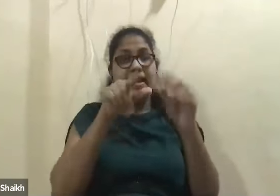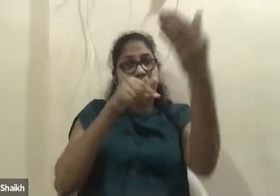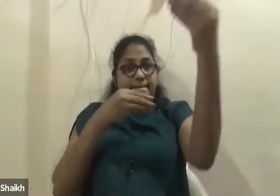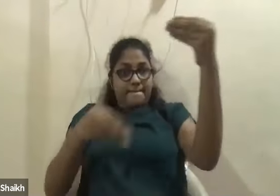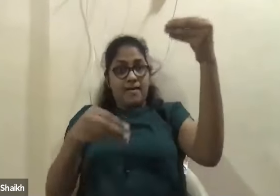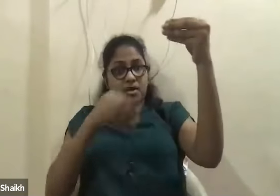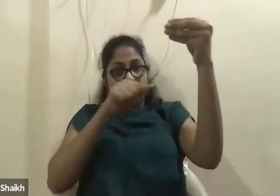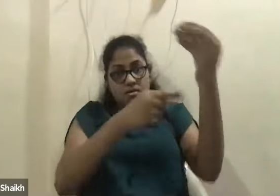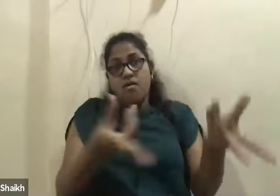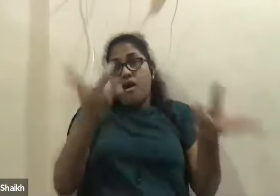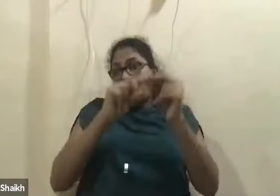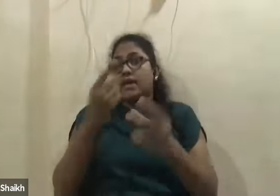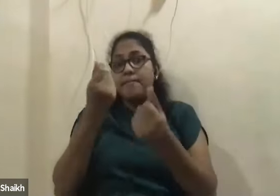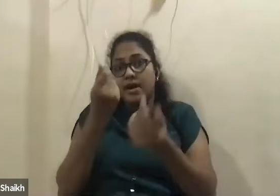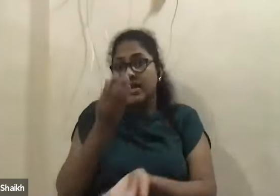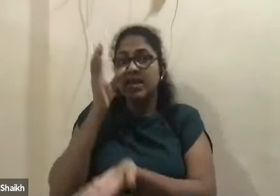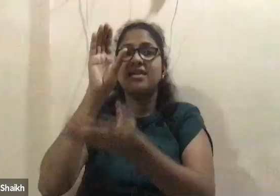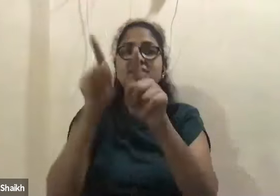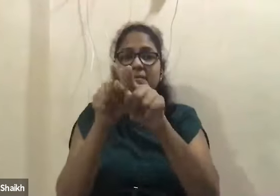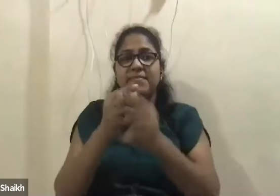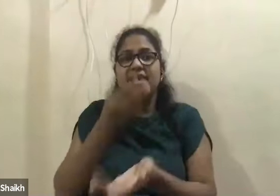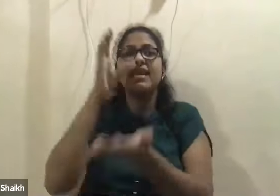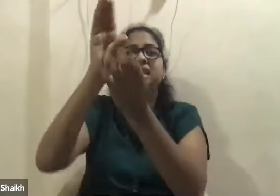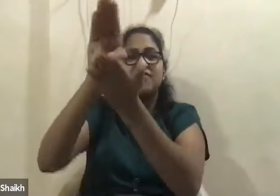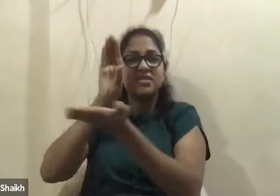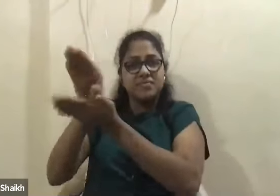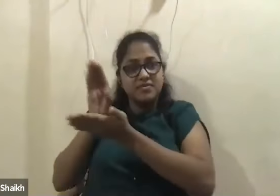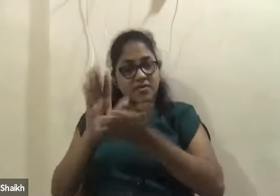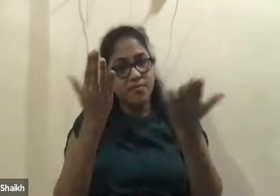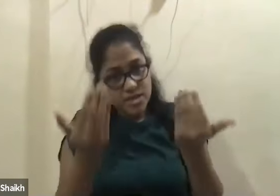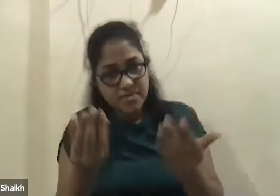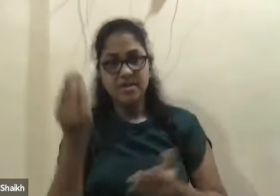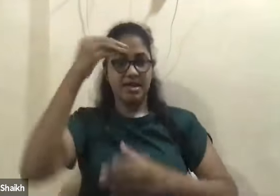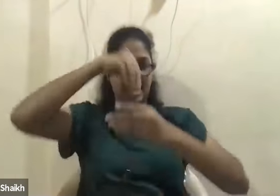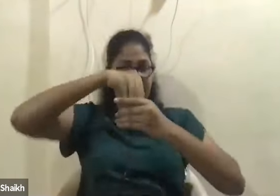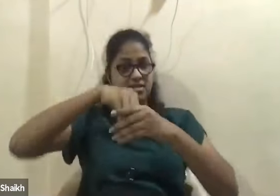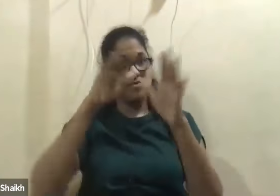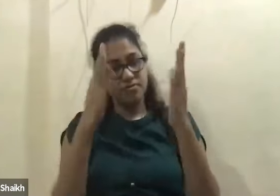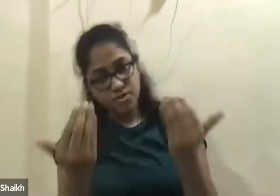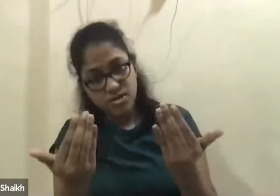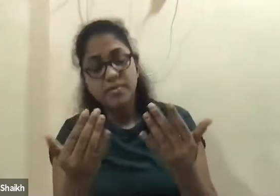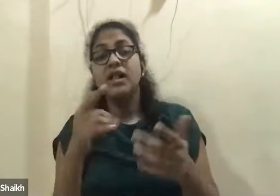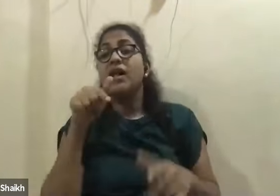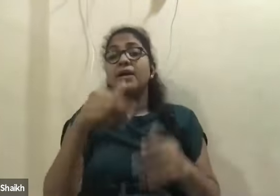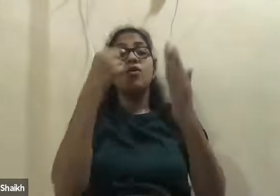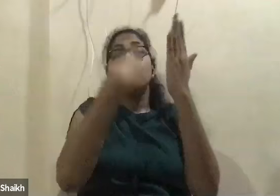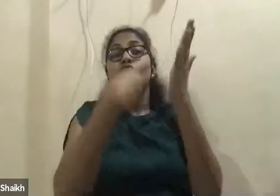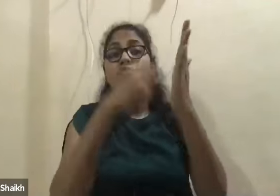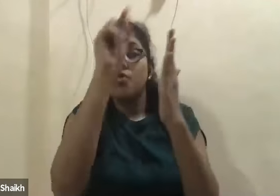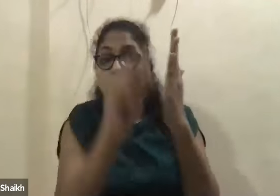अगर कर सकते हैं तो क्या क्या कंडीशंस हैं उसकी? वो उसकी भलाई के लिए ही होना चाहिए, किसी भी हालत में वो बिल्कुल जो